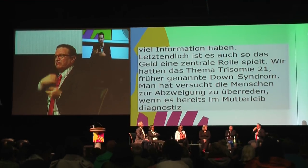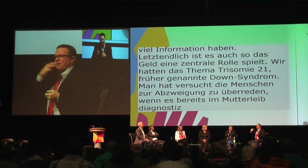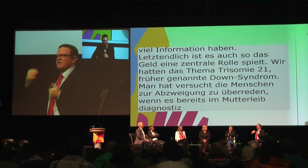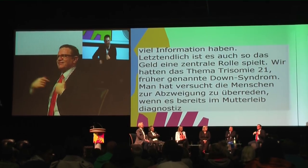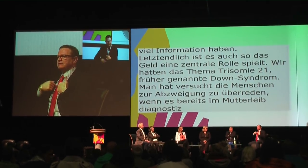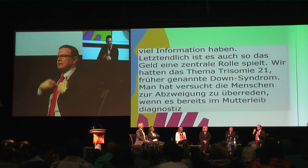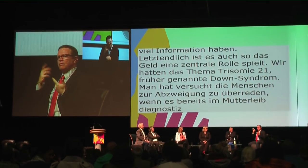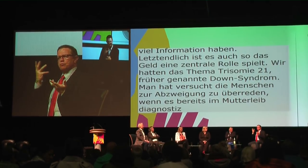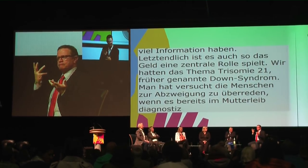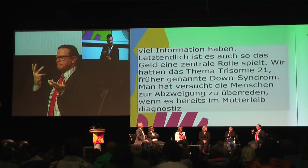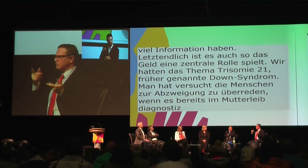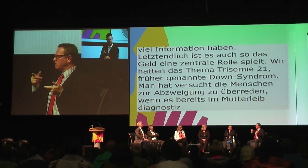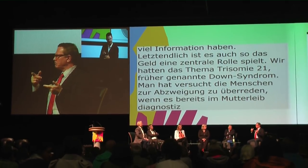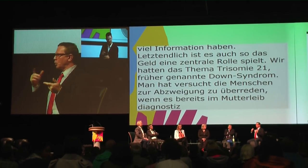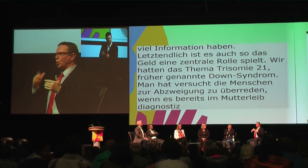das aufhört.